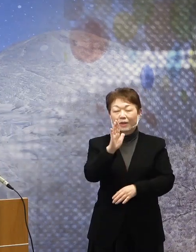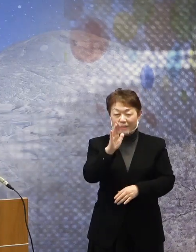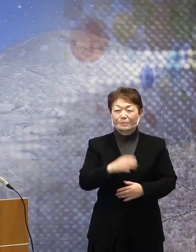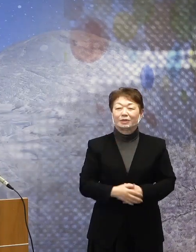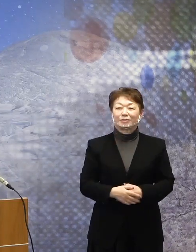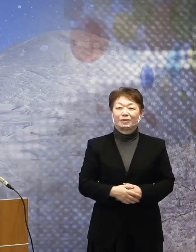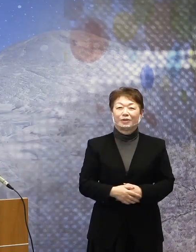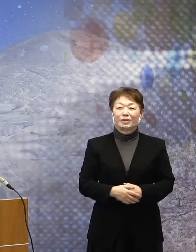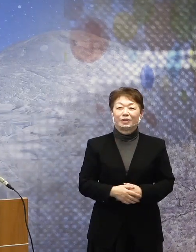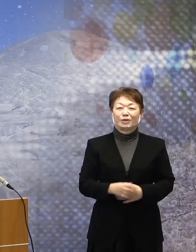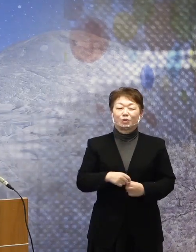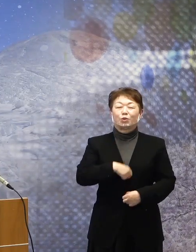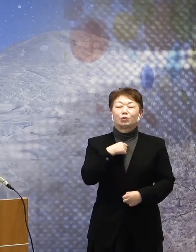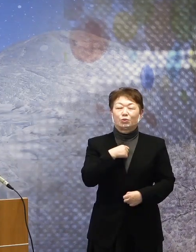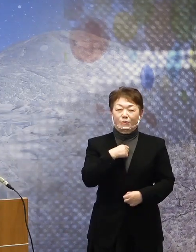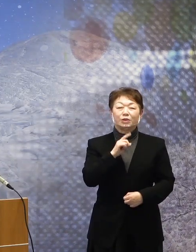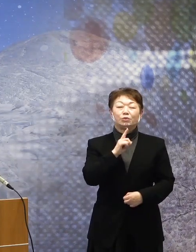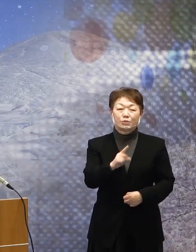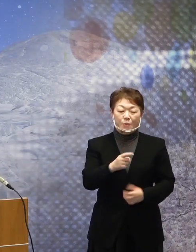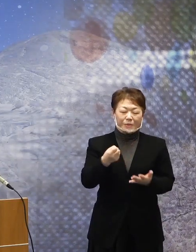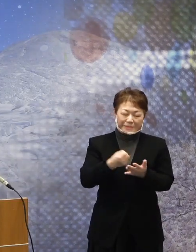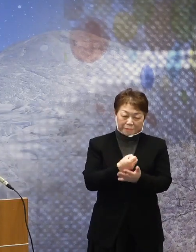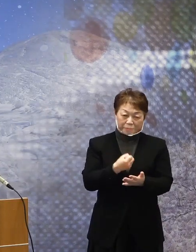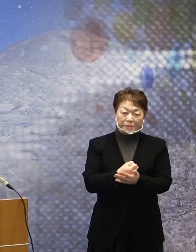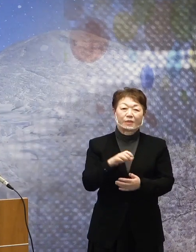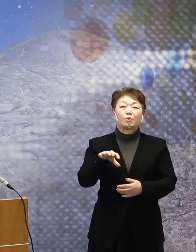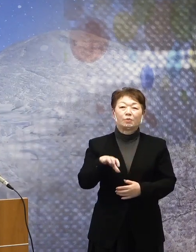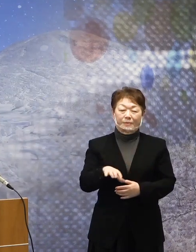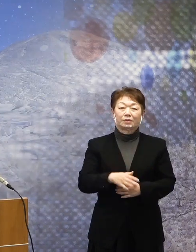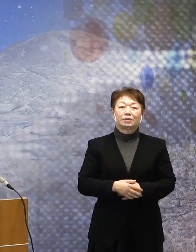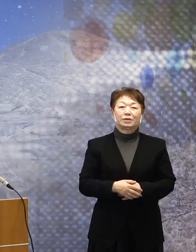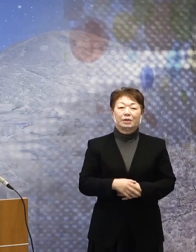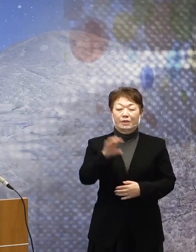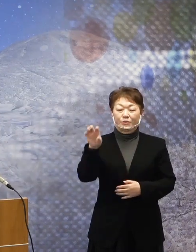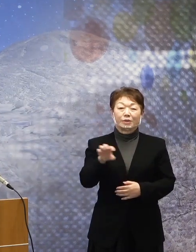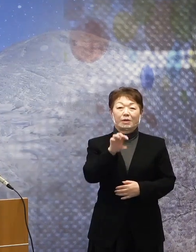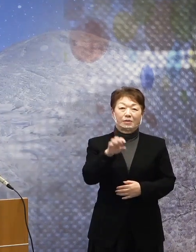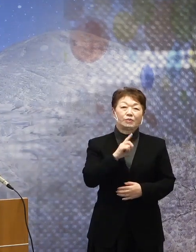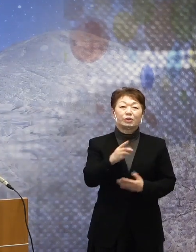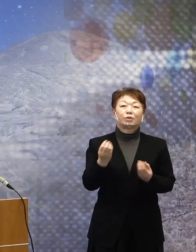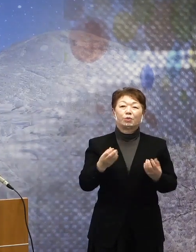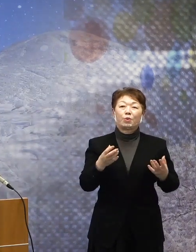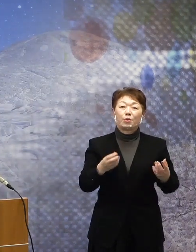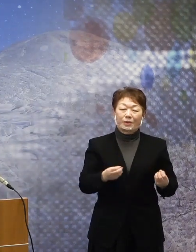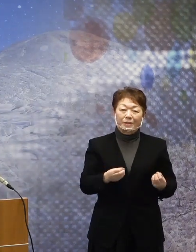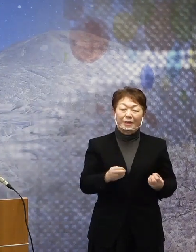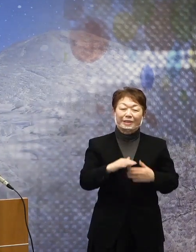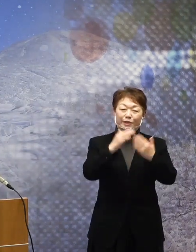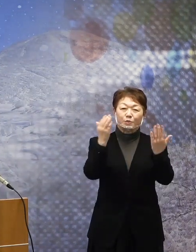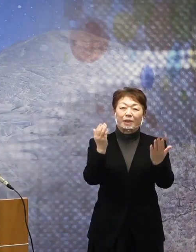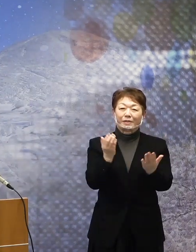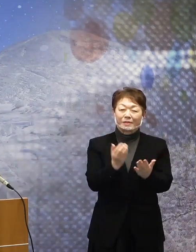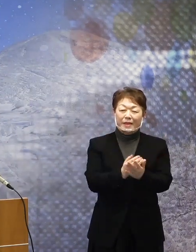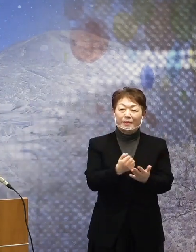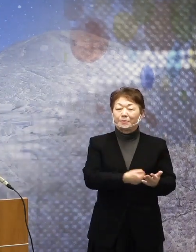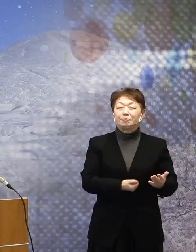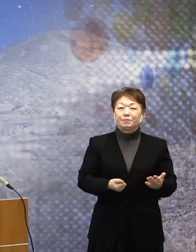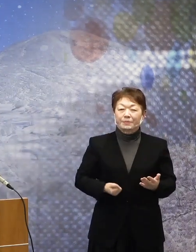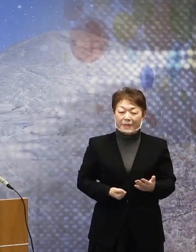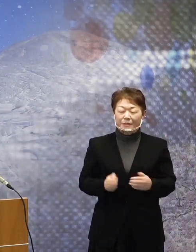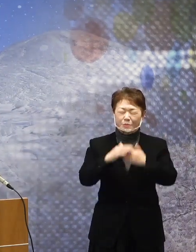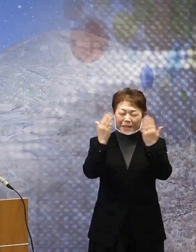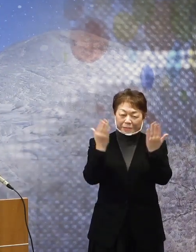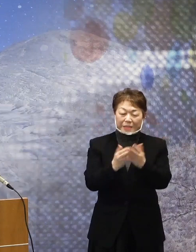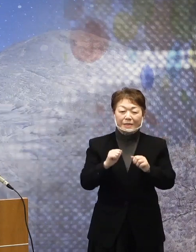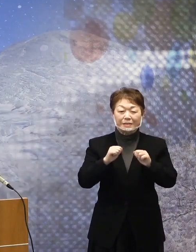率直に申し上げて大変残念ではあります。この場でも何度か繰り返しましたが、用いるカードを全て切ってやるべきことを全てやっ